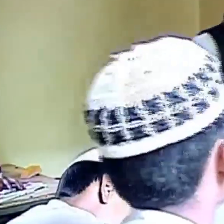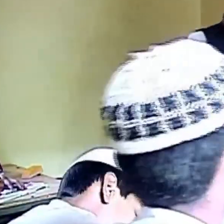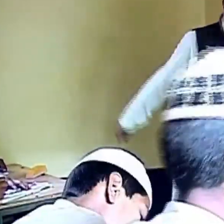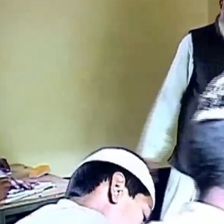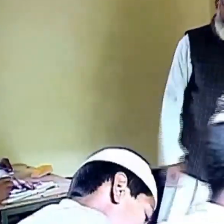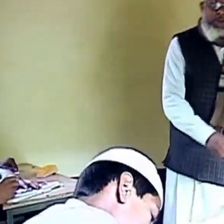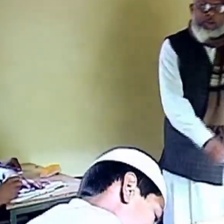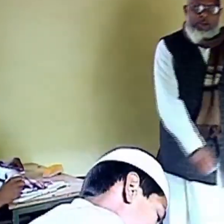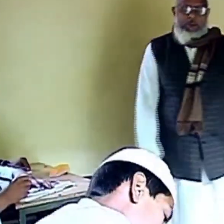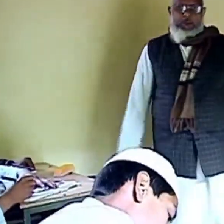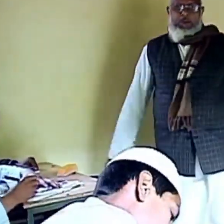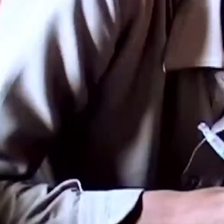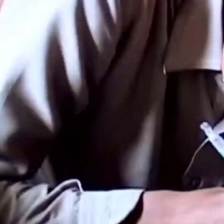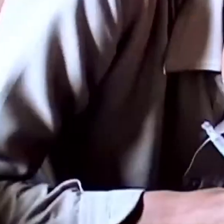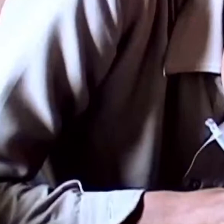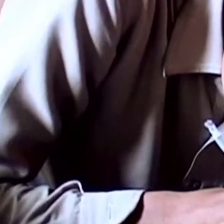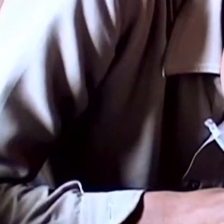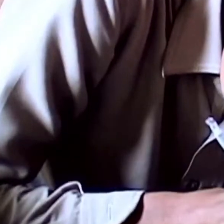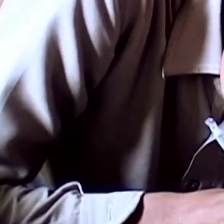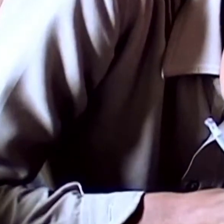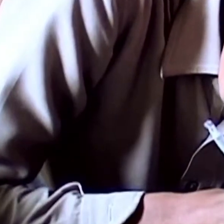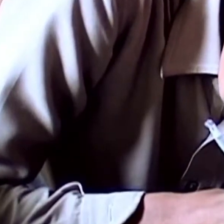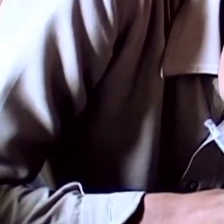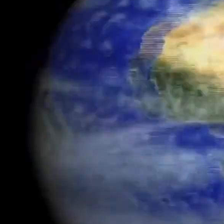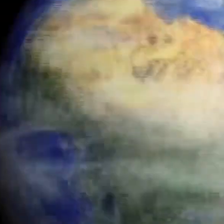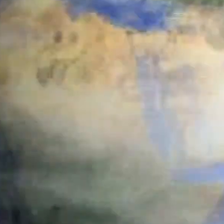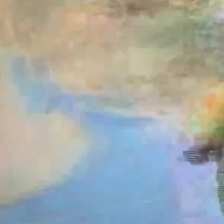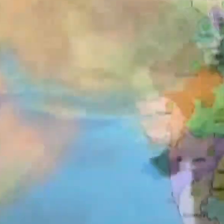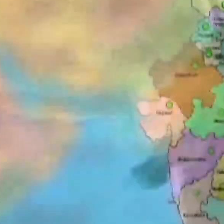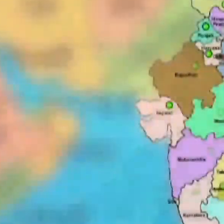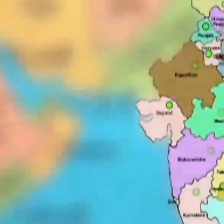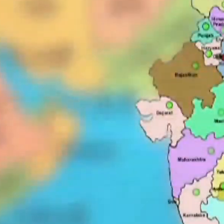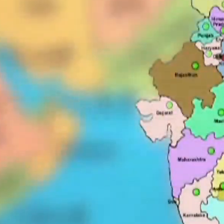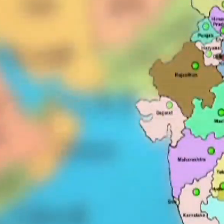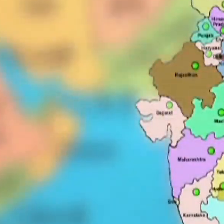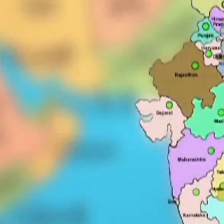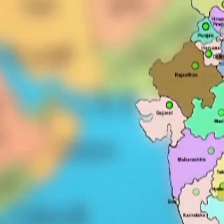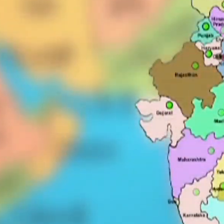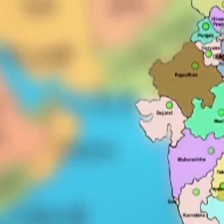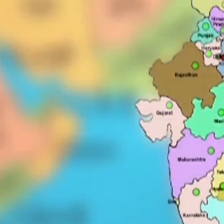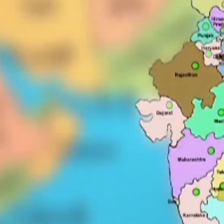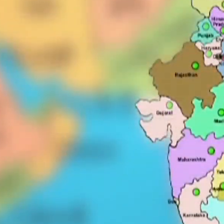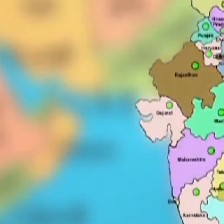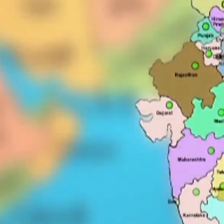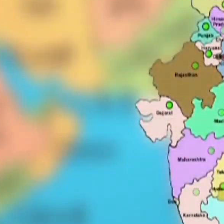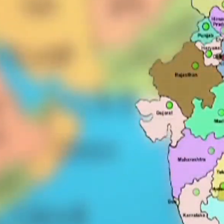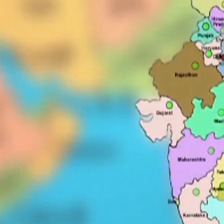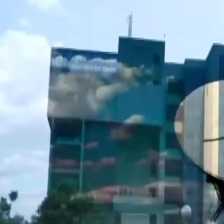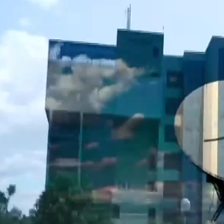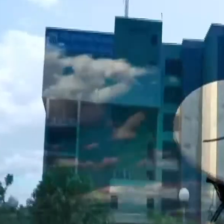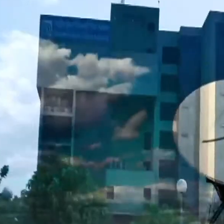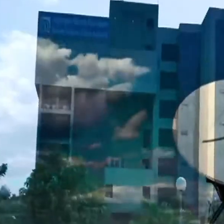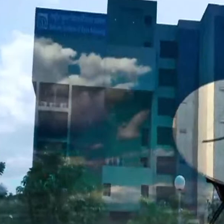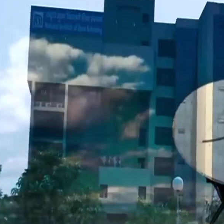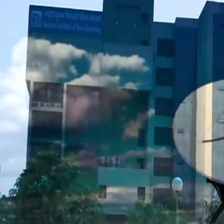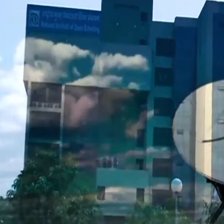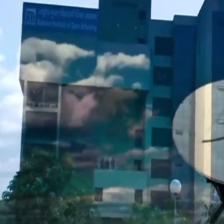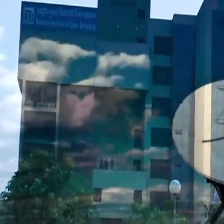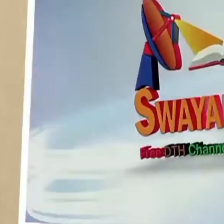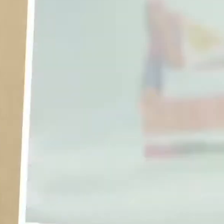मिलता फिर। दुनिया में इसके केंद्र बहुत, कोई